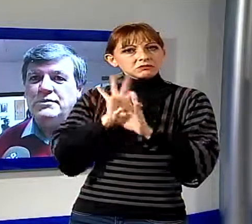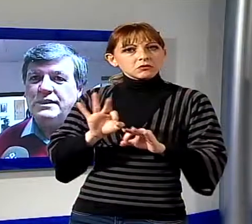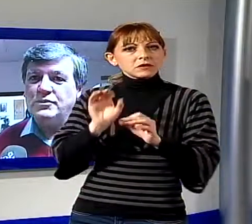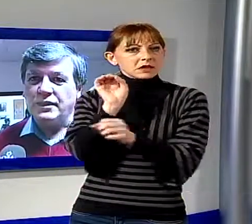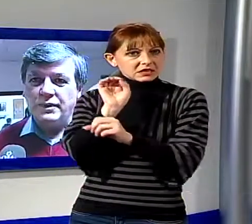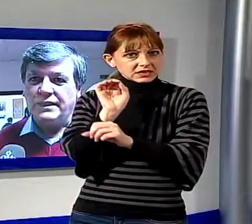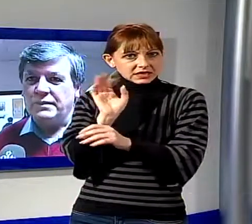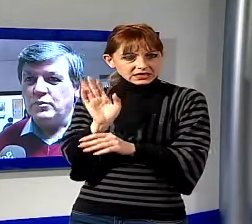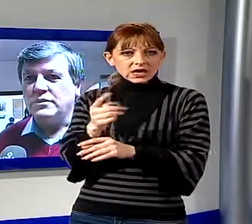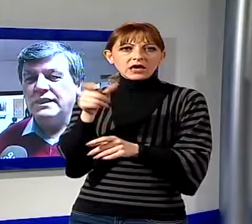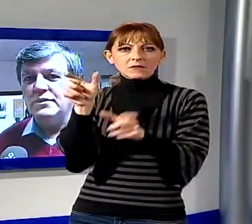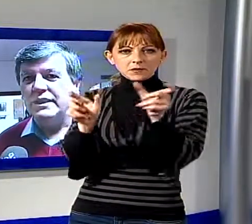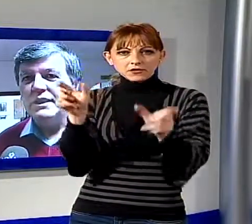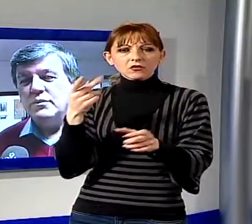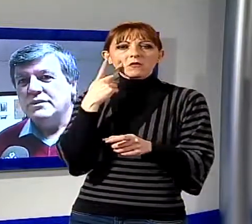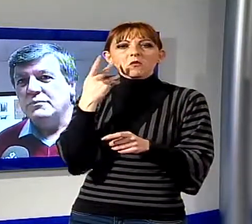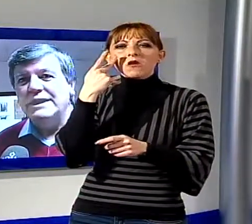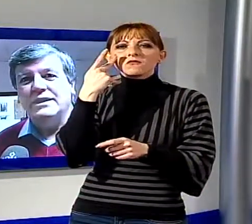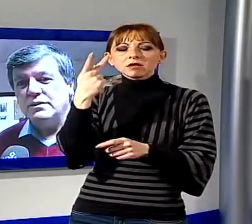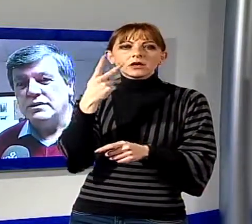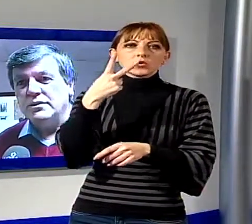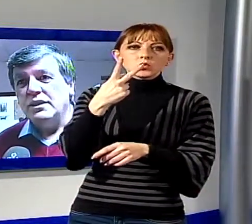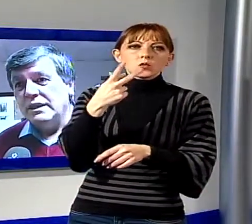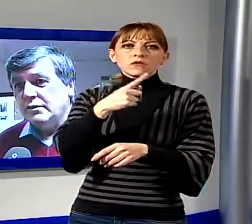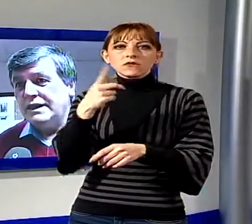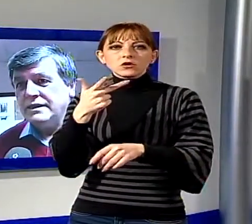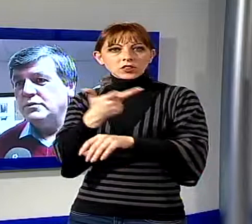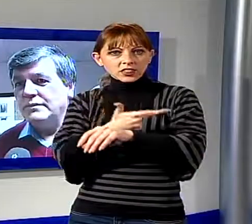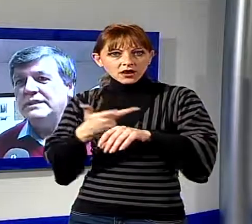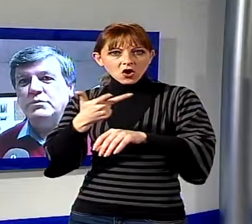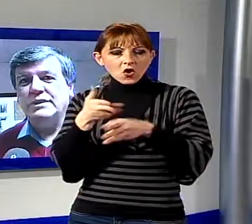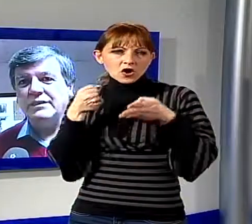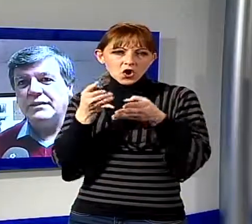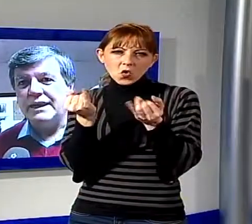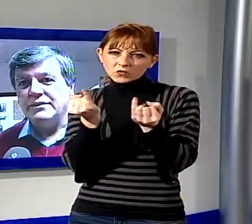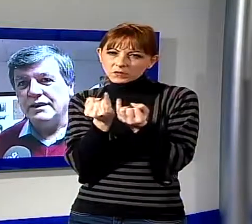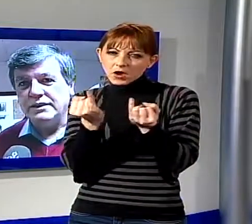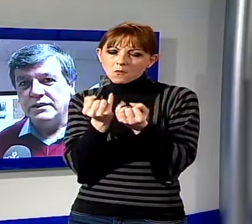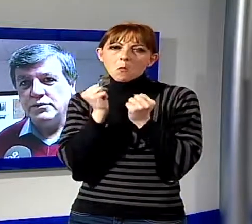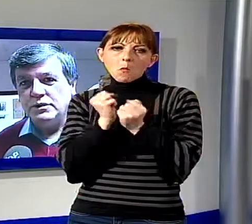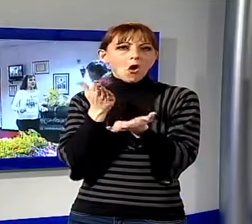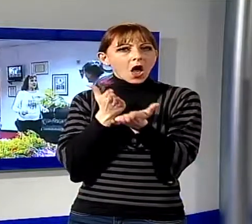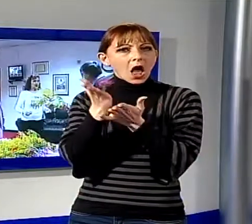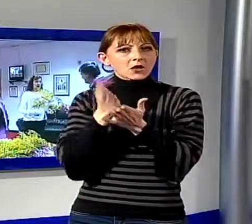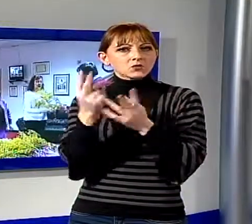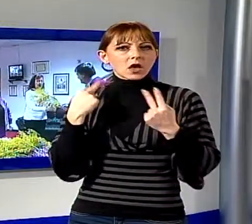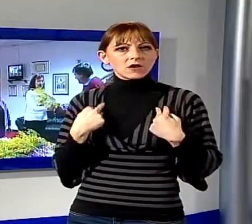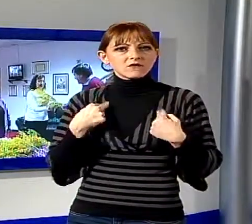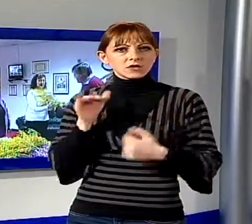tempo possano seguire per 2 o 3 ore questo mini corso, il quale sicuramente può dare una mano nella vita di tutti i